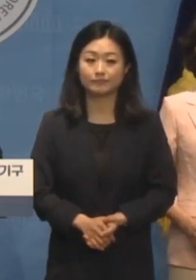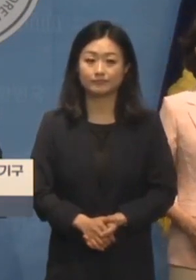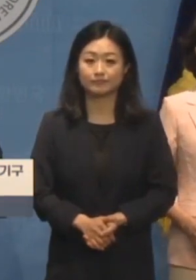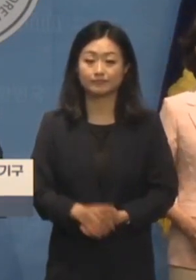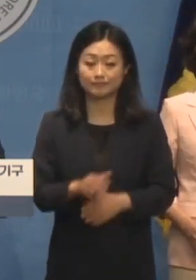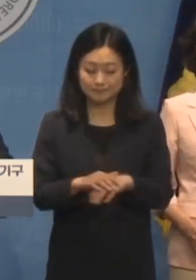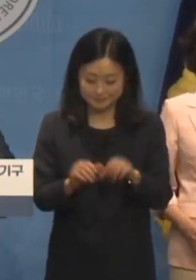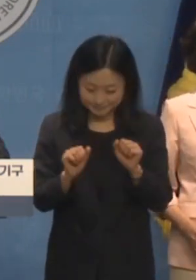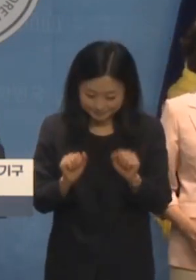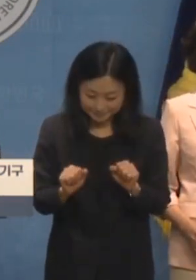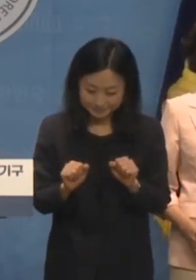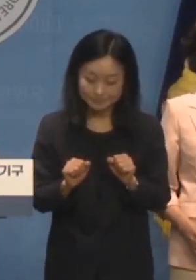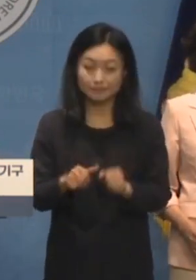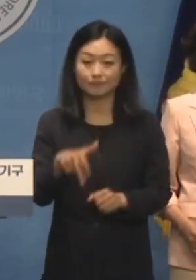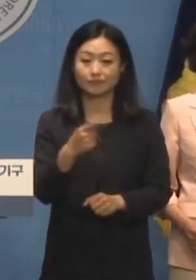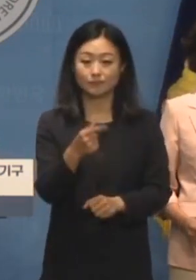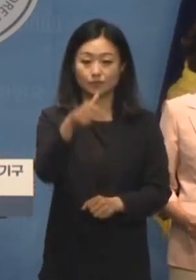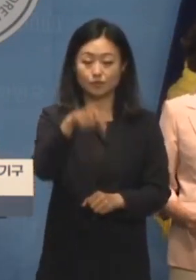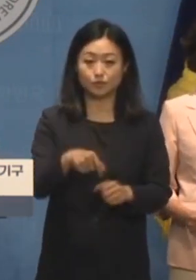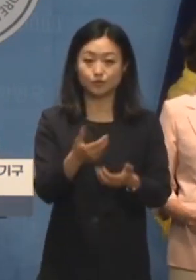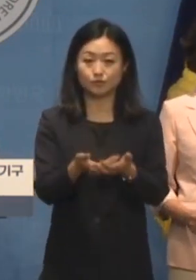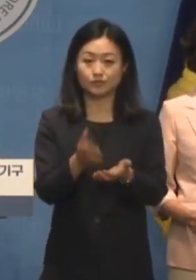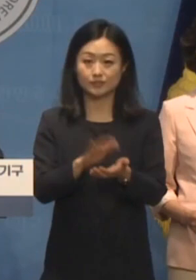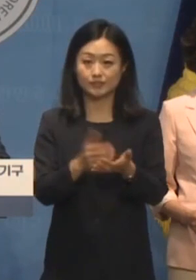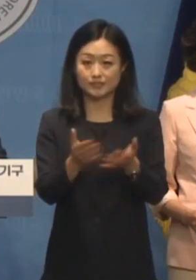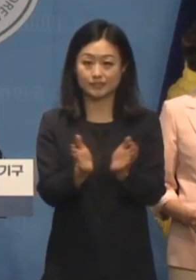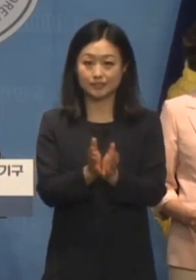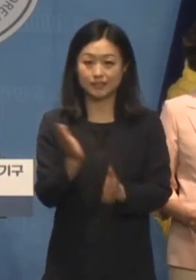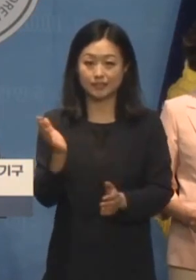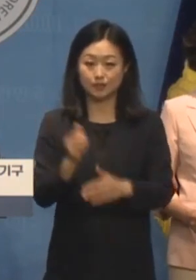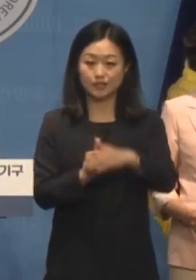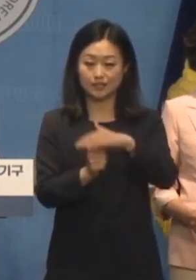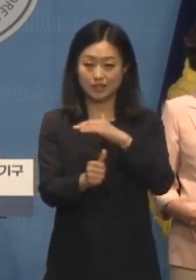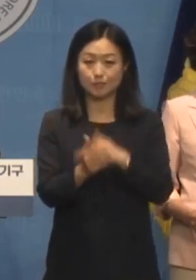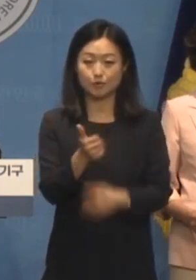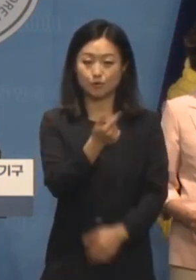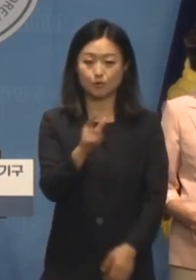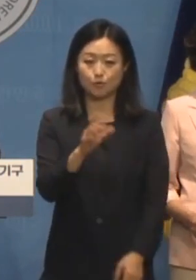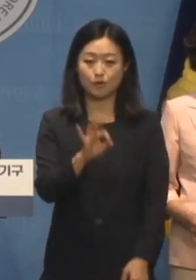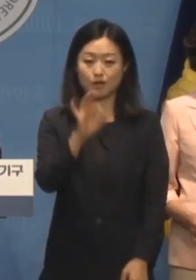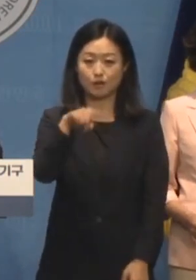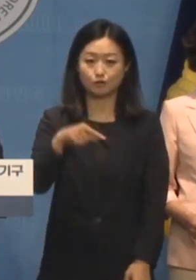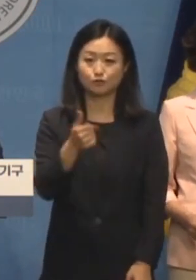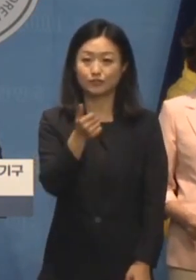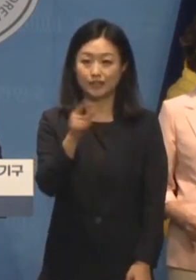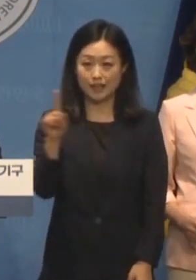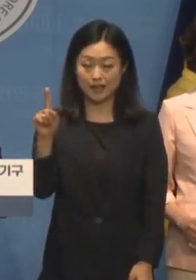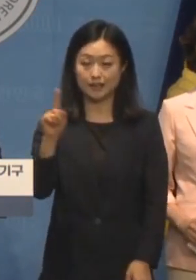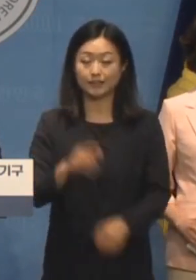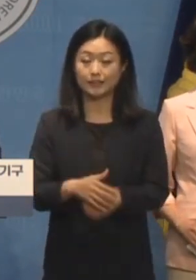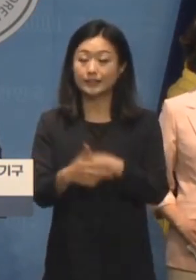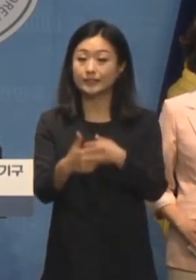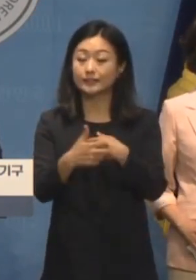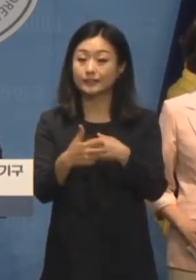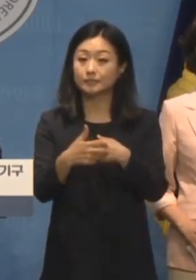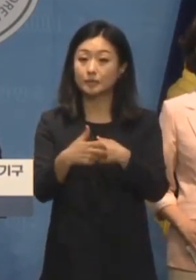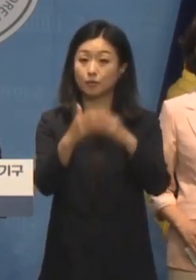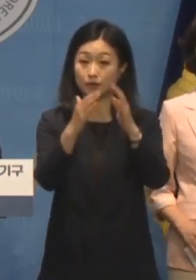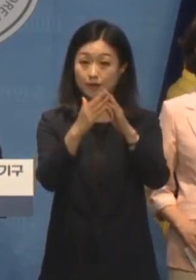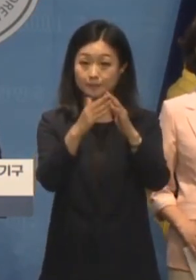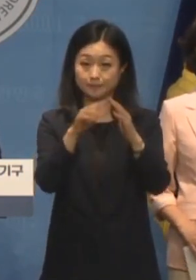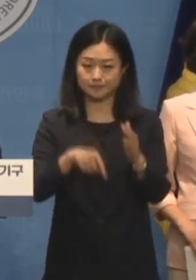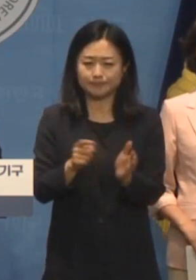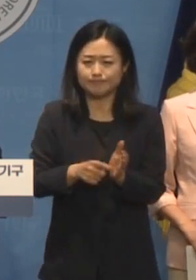네 안녕하세요 조국 혁신당 황문 언내 대표입니다 오늘인 여러분 대단히 수고 많으십니다 응급 하전 대리 응급